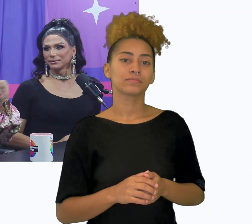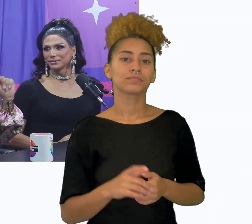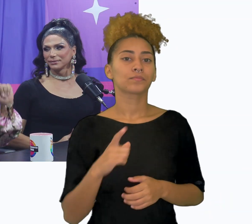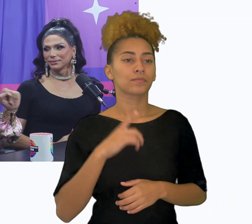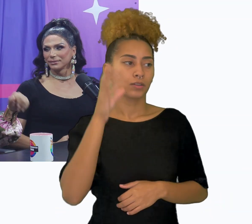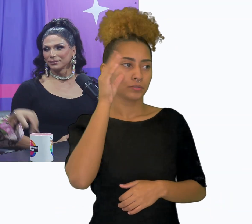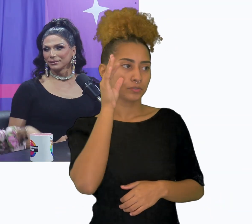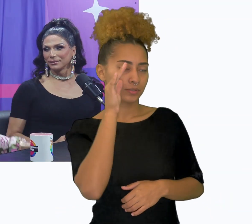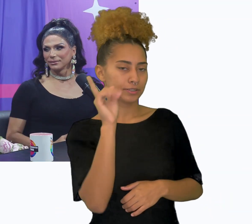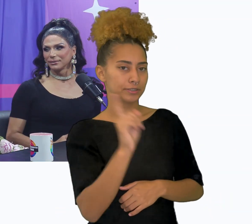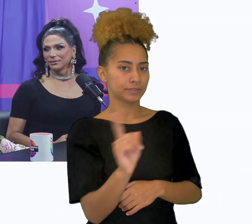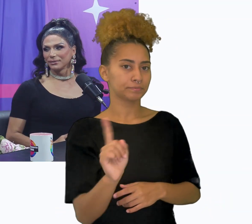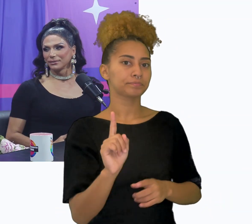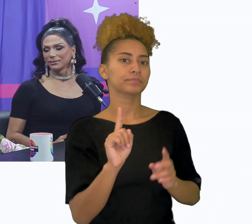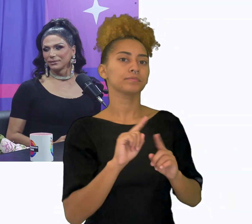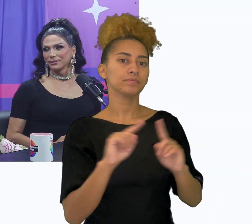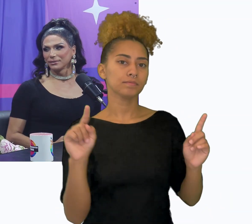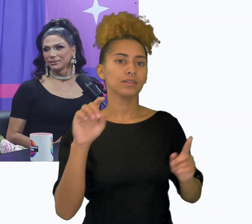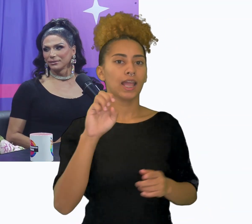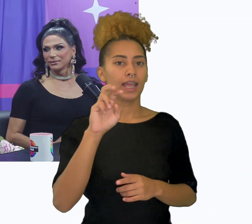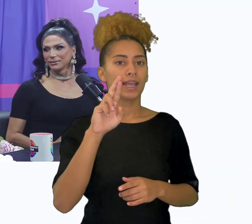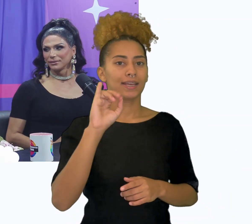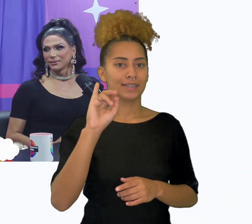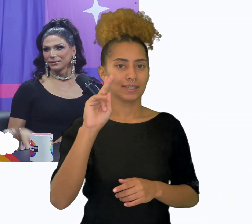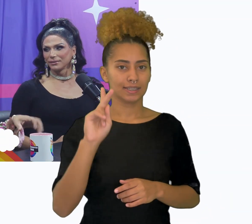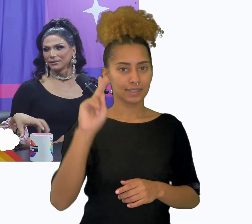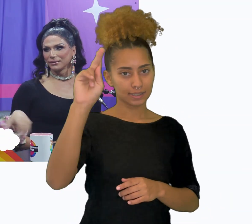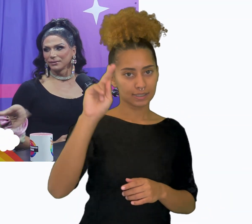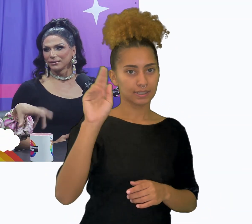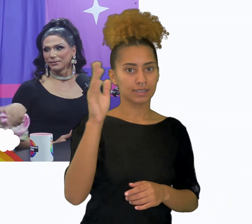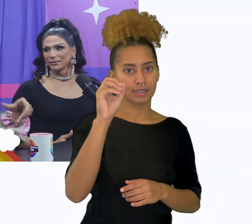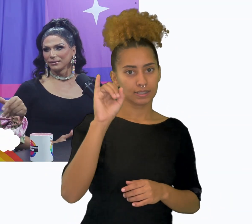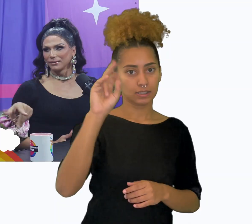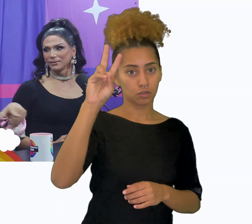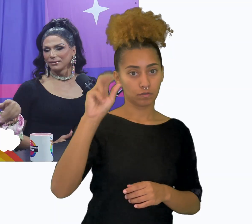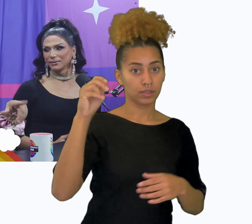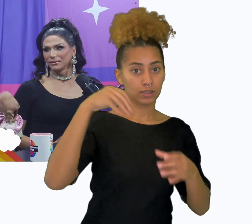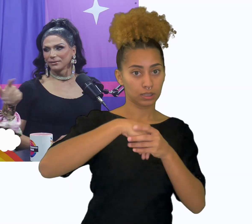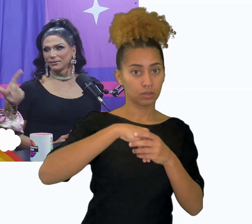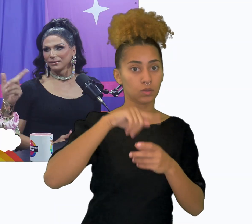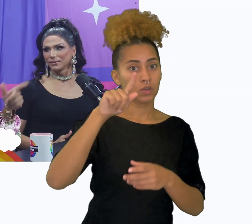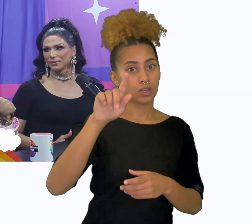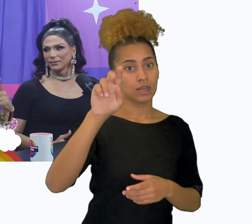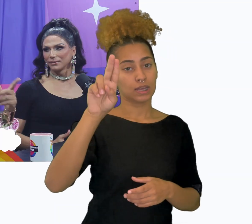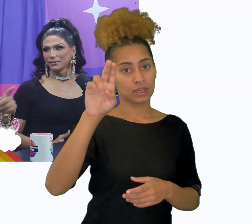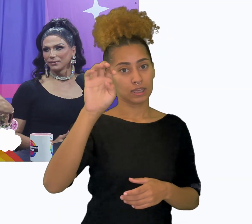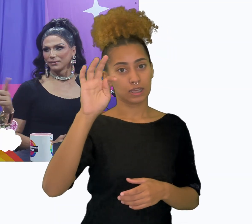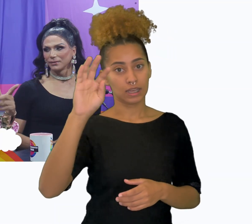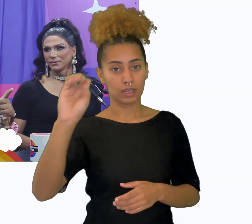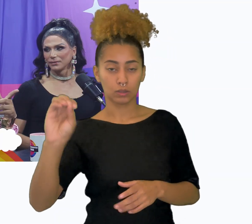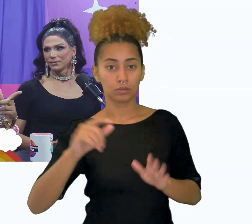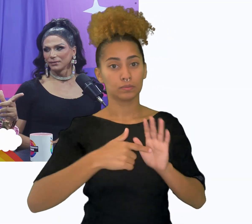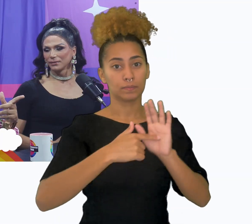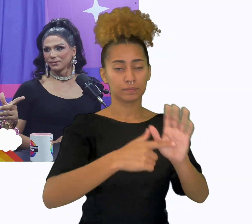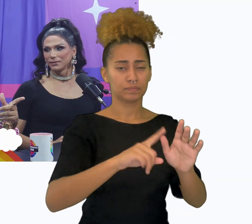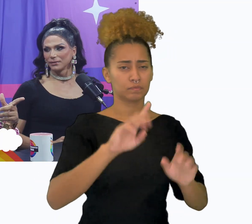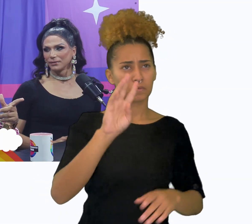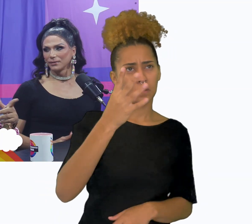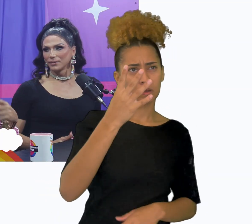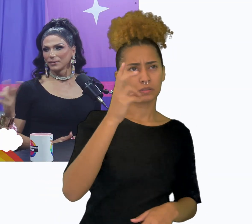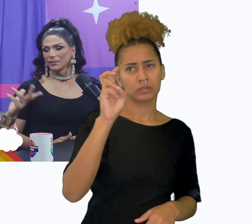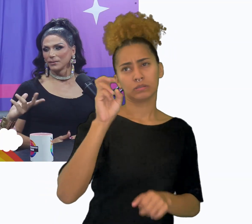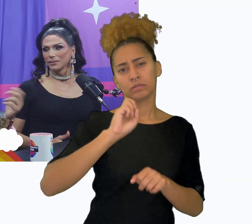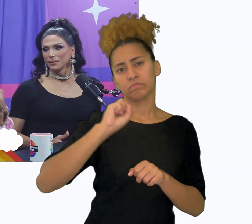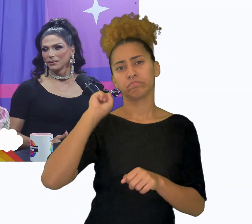era a curiosidade que eu ia falar, mas o Eric Silva também, uma vez, dentro do gueto da boate, eu ia me apresentar 4, 5 horas da